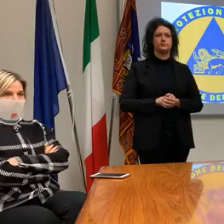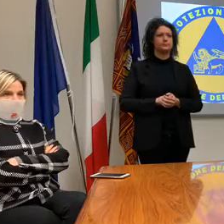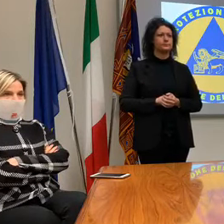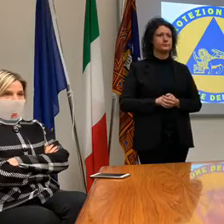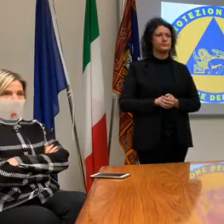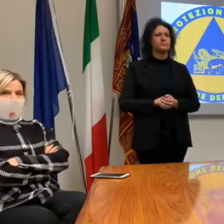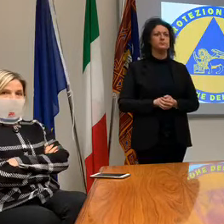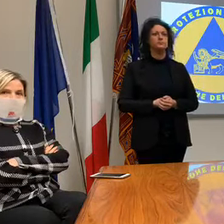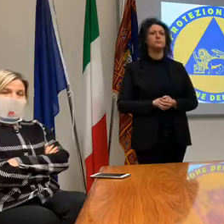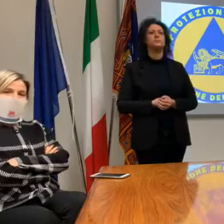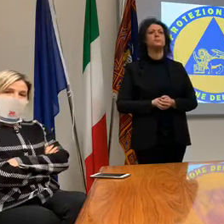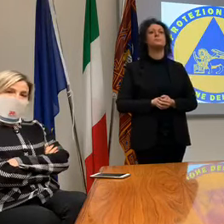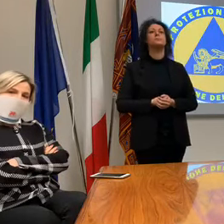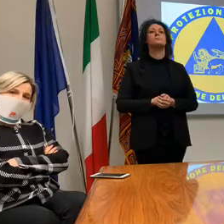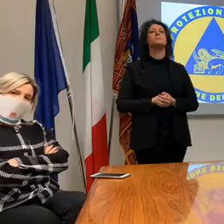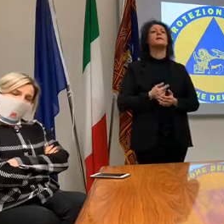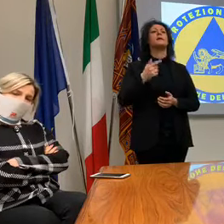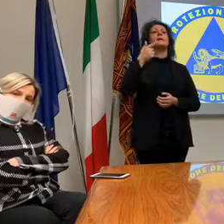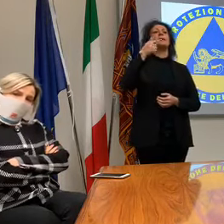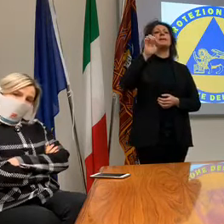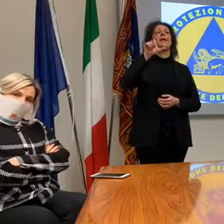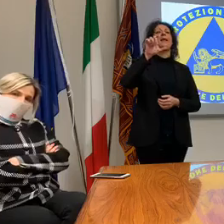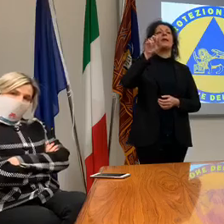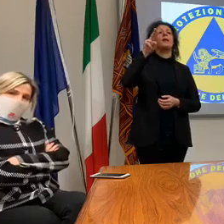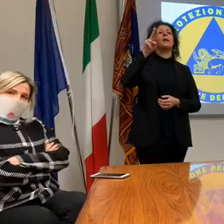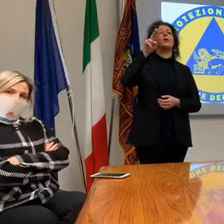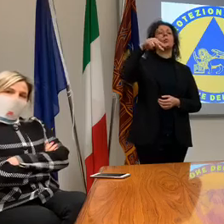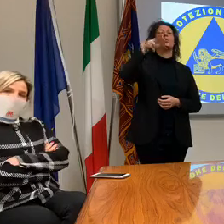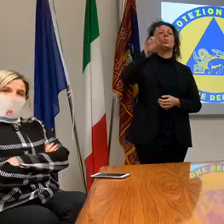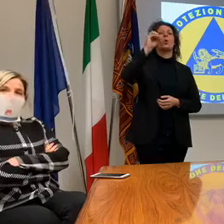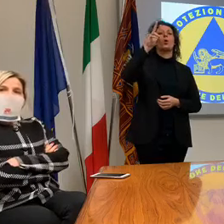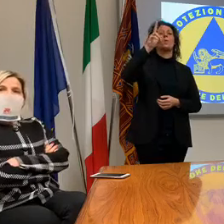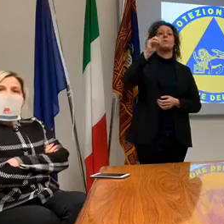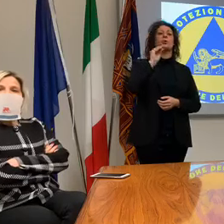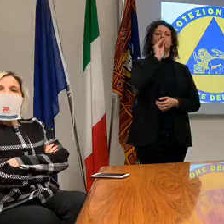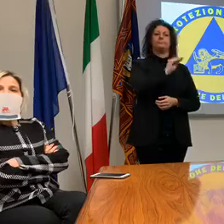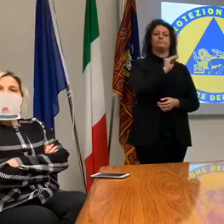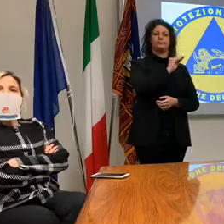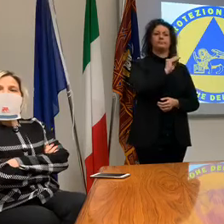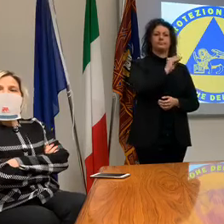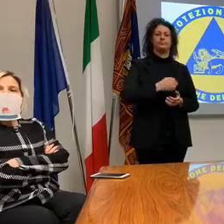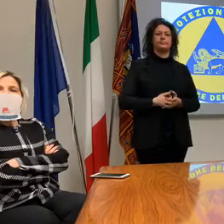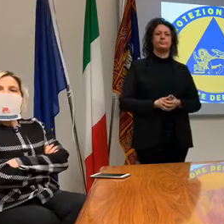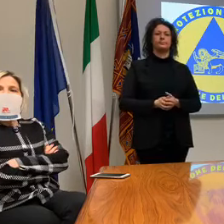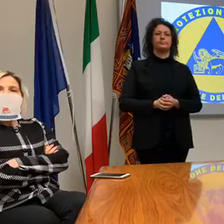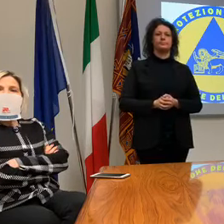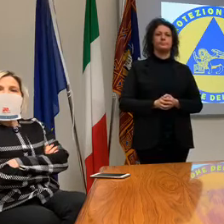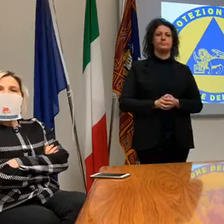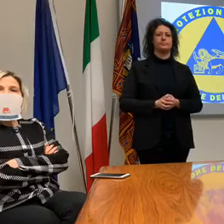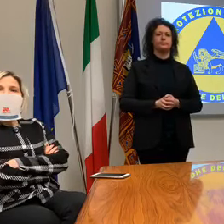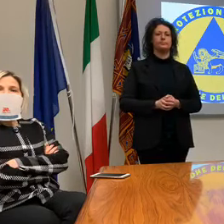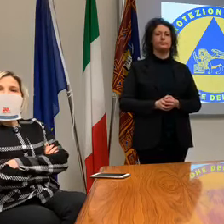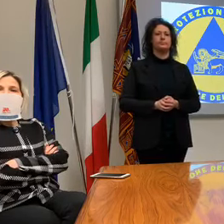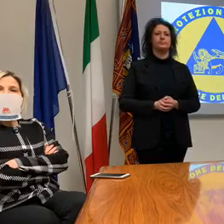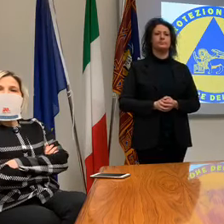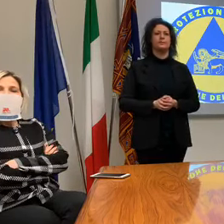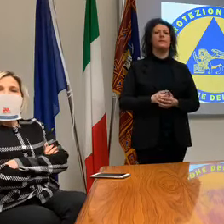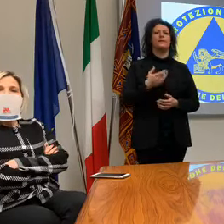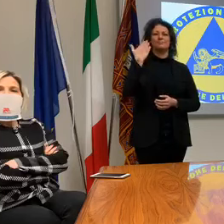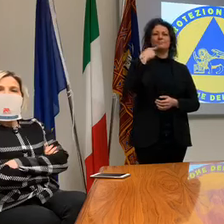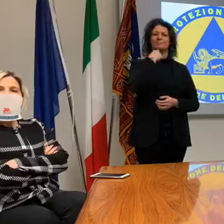Prego. Morena Torres, Telenuovo, buongiorno. Ciao. Sta valutando la necessità di una deroga per i genitori di